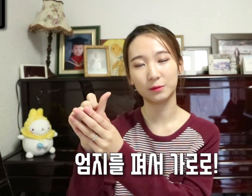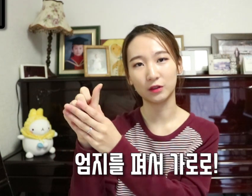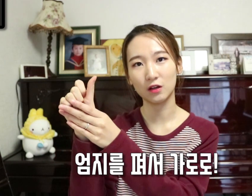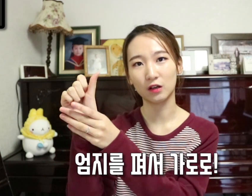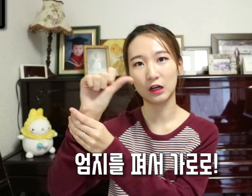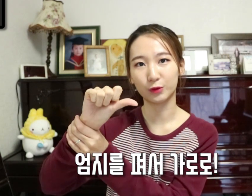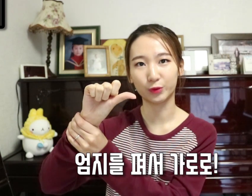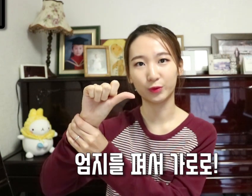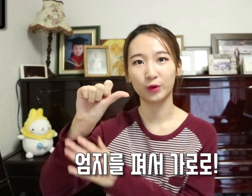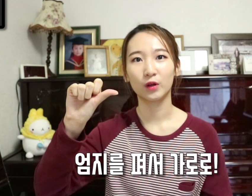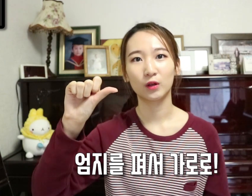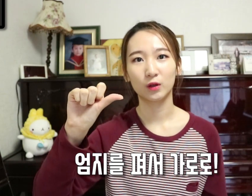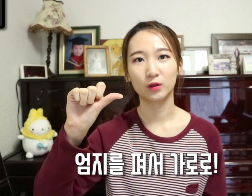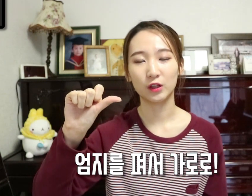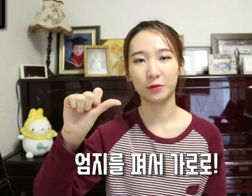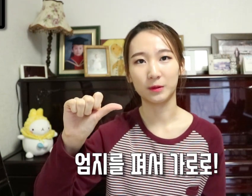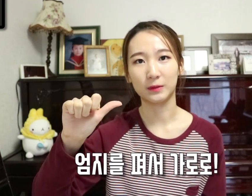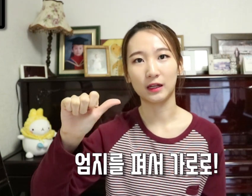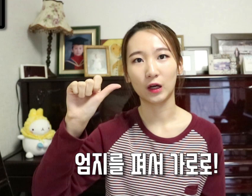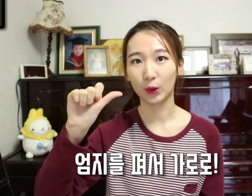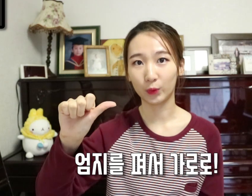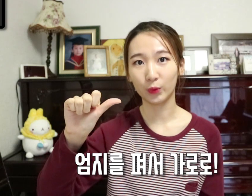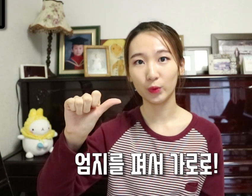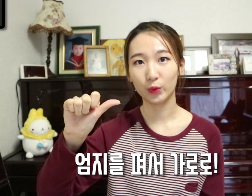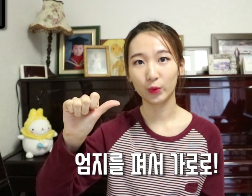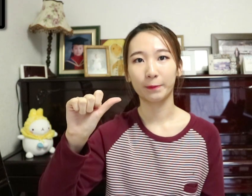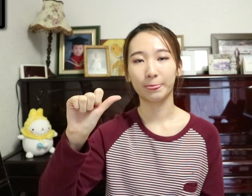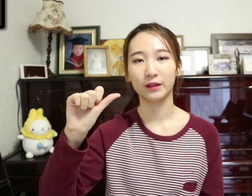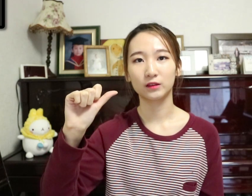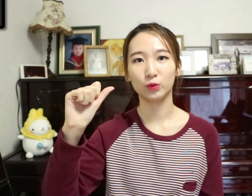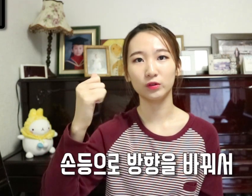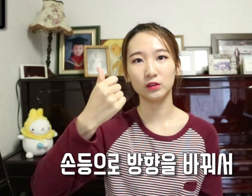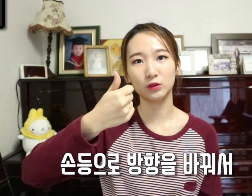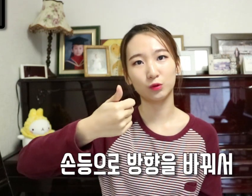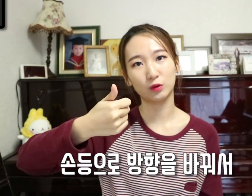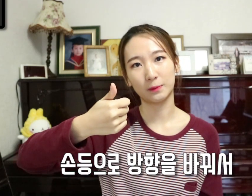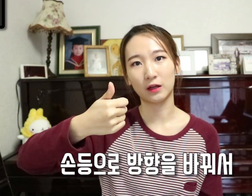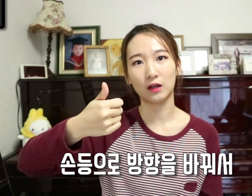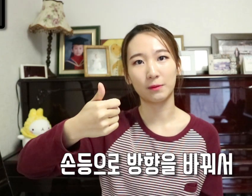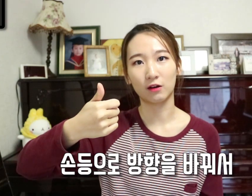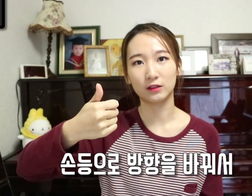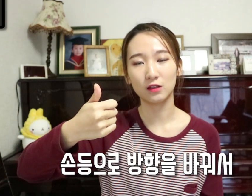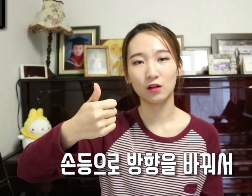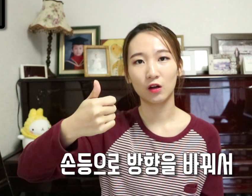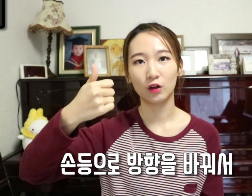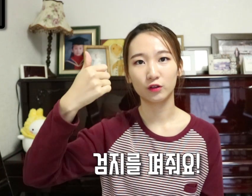엄지를 펴서 가로로 세우면 됩니다. 5. 손등으로 이제 방향을 바꿔서